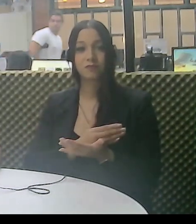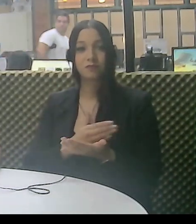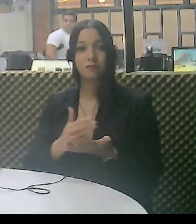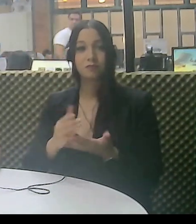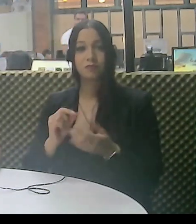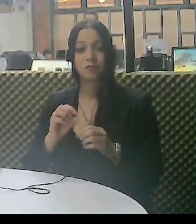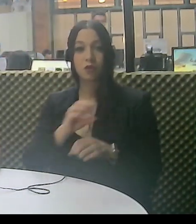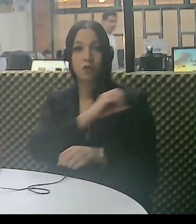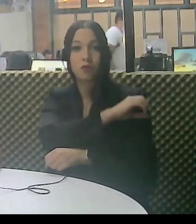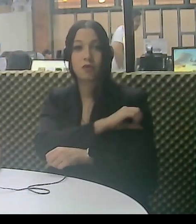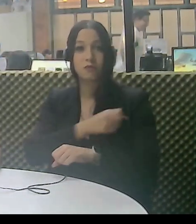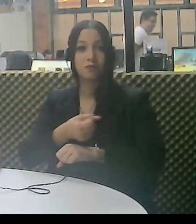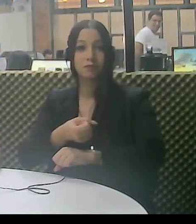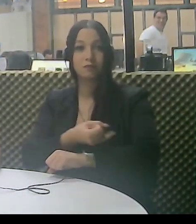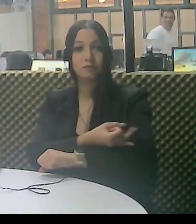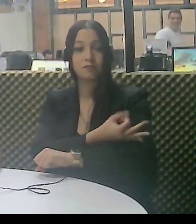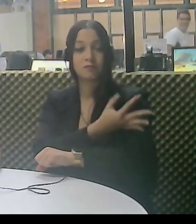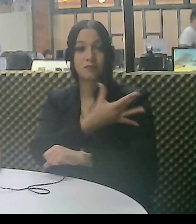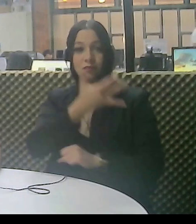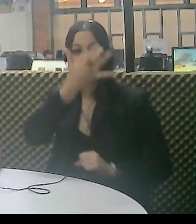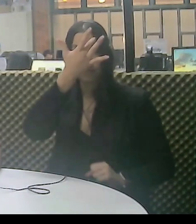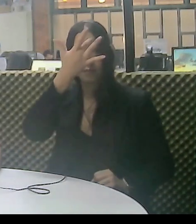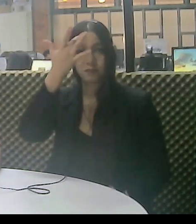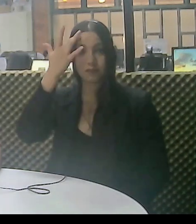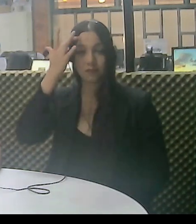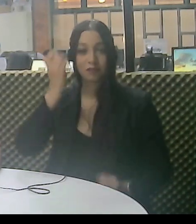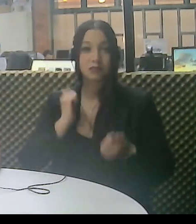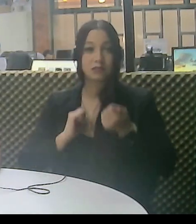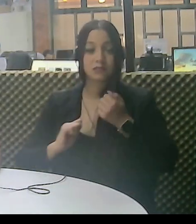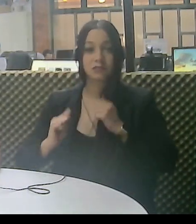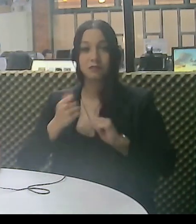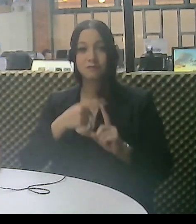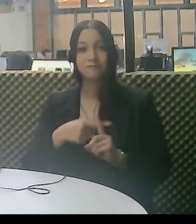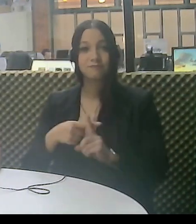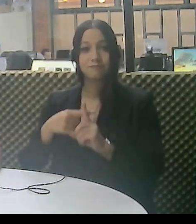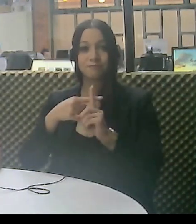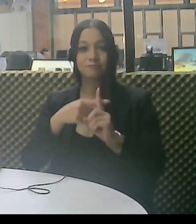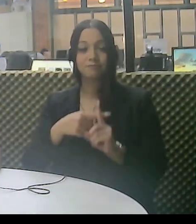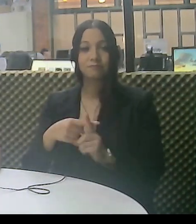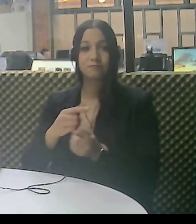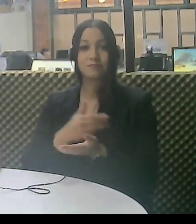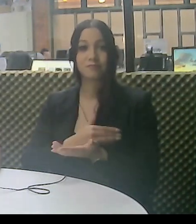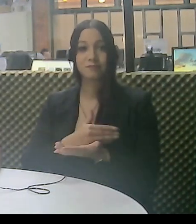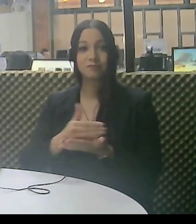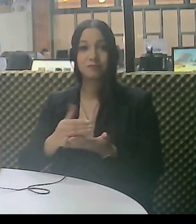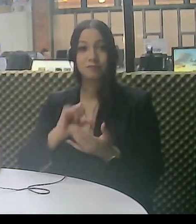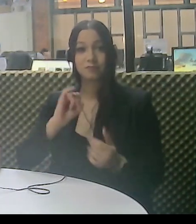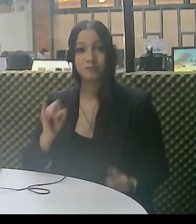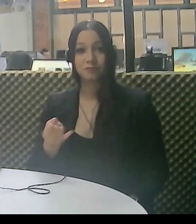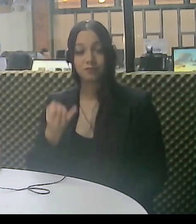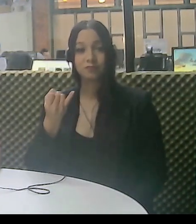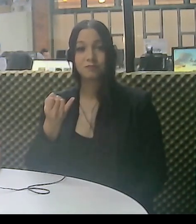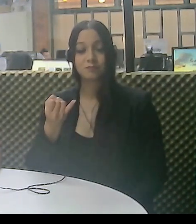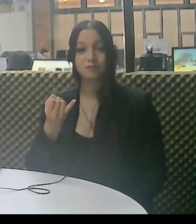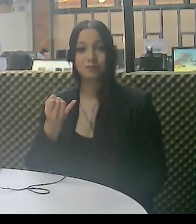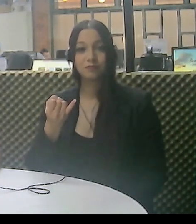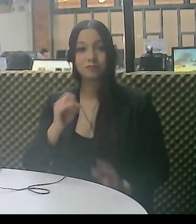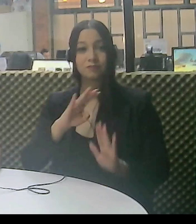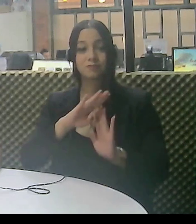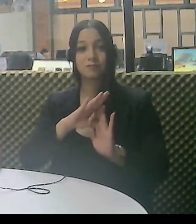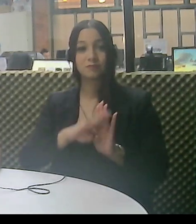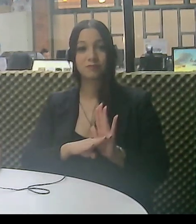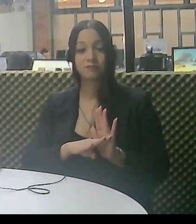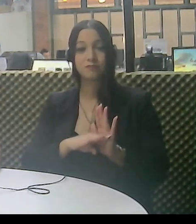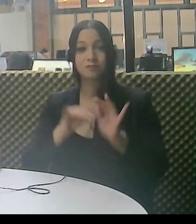é a Oficina de Emoções, lidando com a ansiedade de forma positiva, que começou em janeiro, dentro da programação